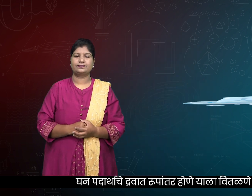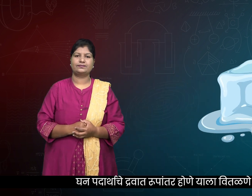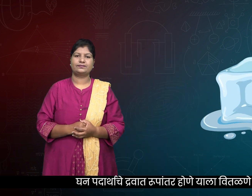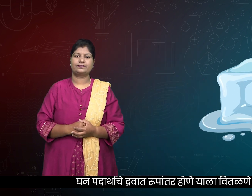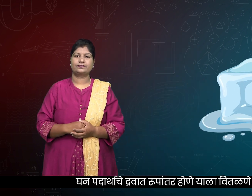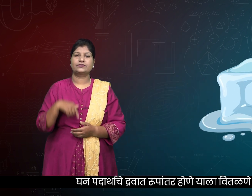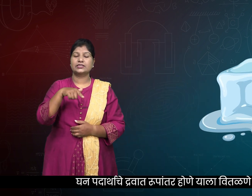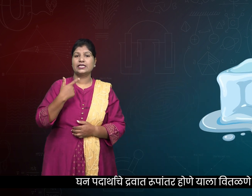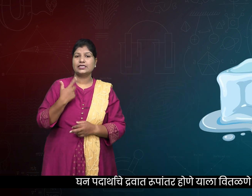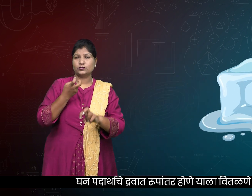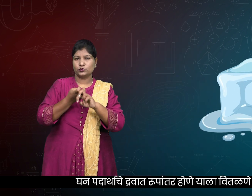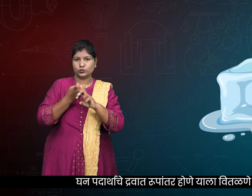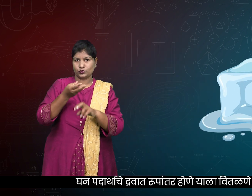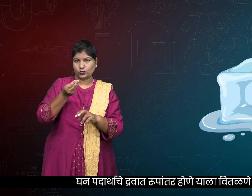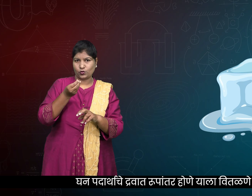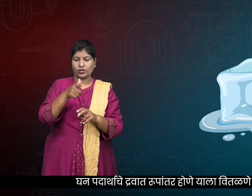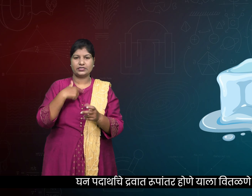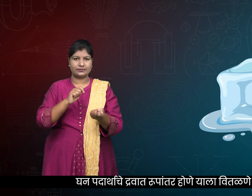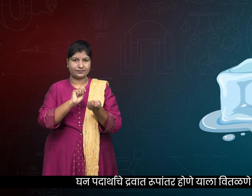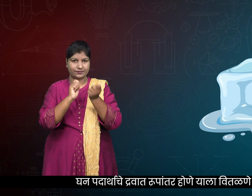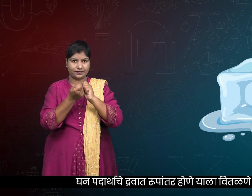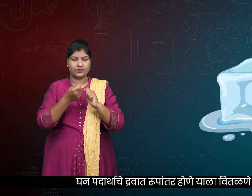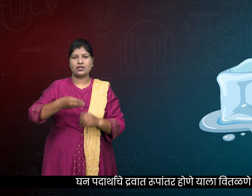घन पदार्थांचे द्रवात रूपांतरण होणे याला वितळणे म्हणतात.